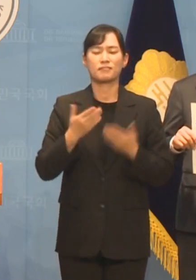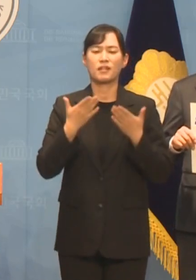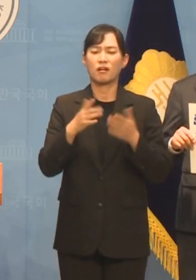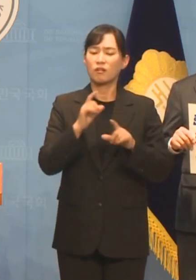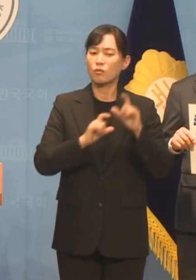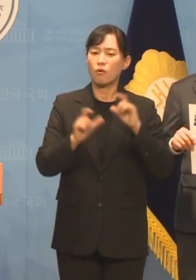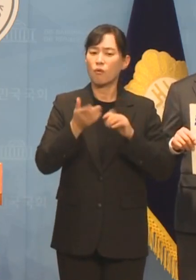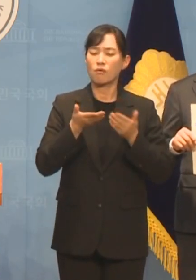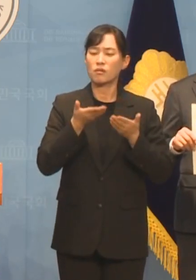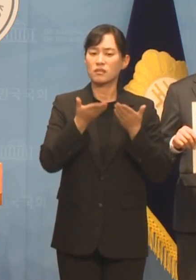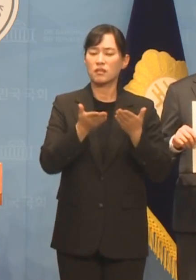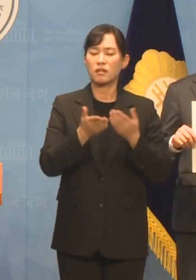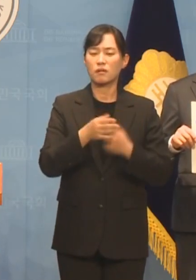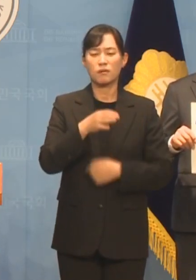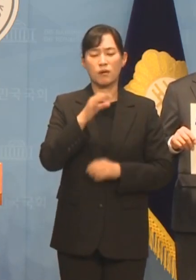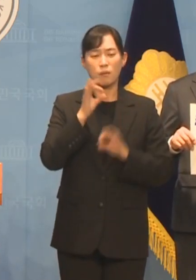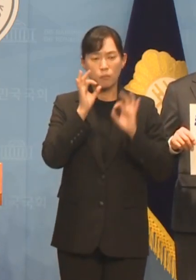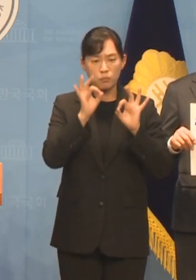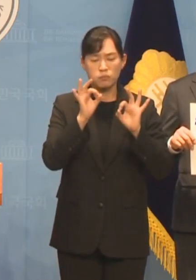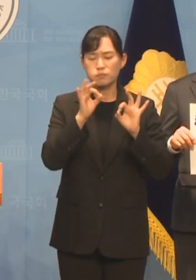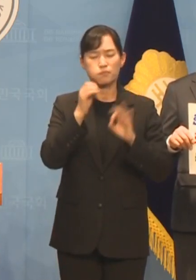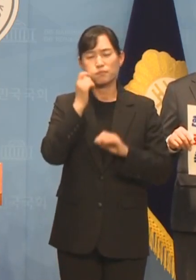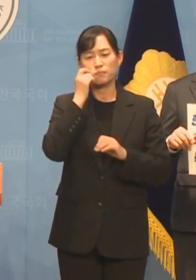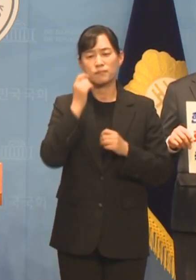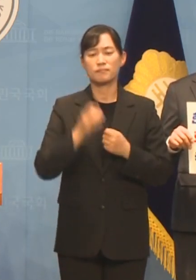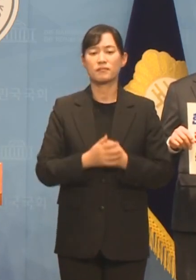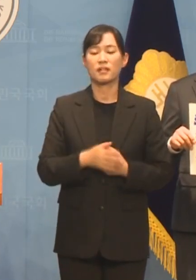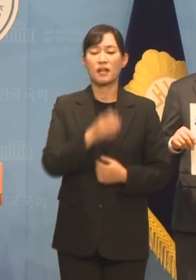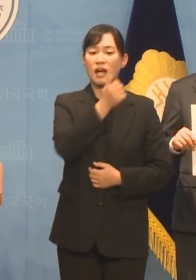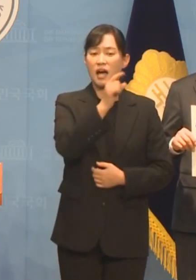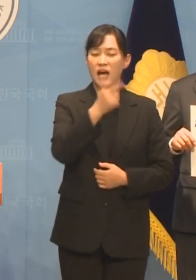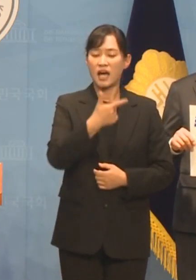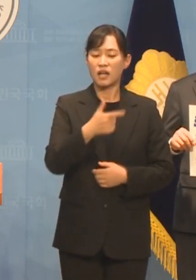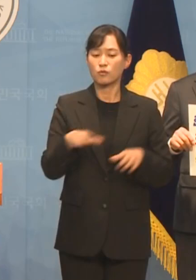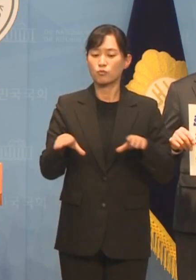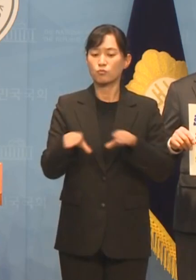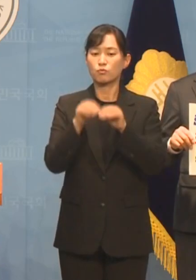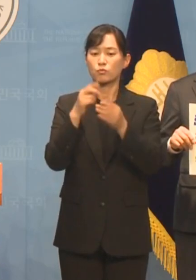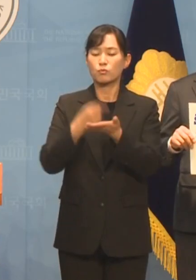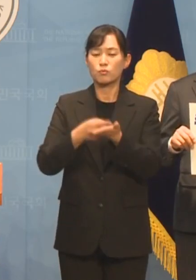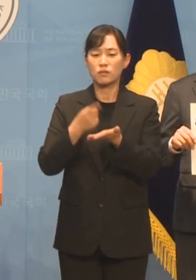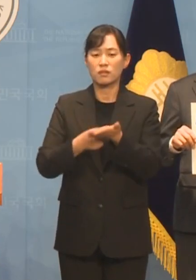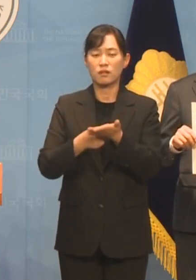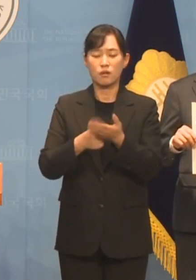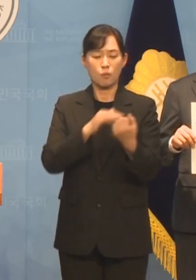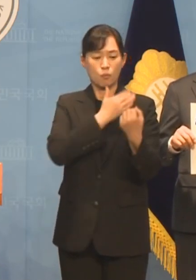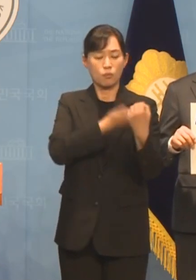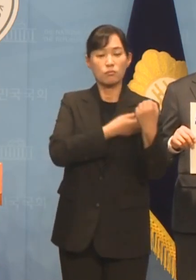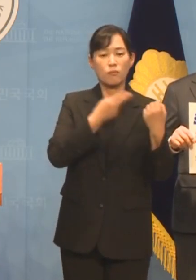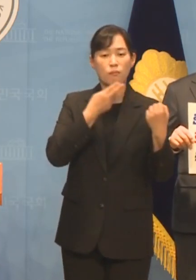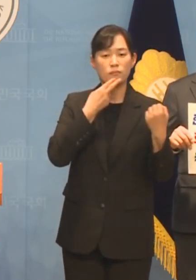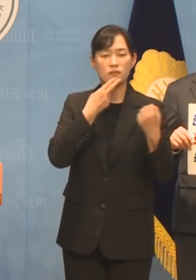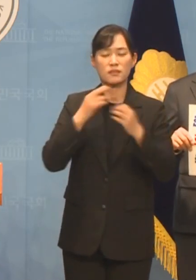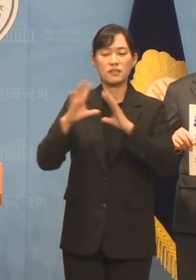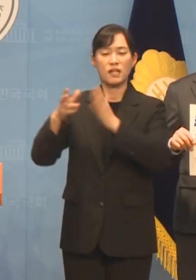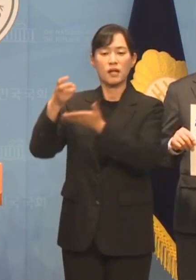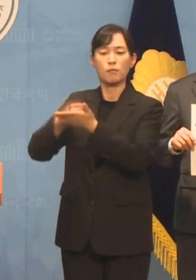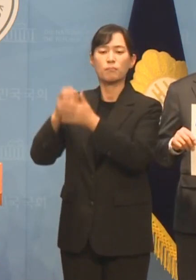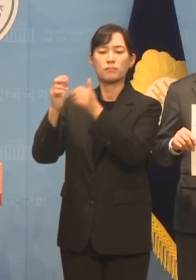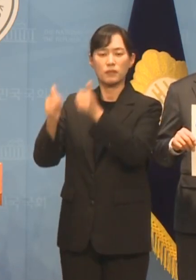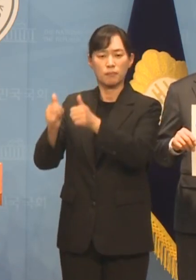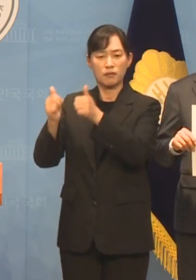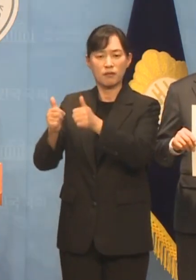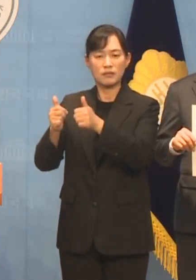두고 볼 수 없는 일입니다. 한덕수 국무총리가 권한에도 없는